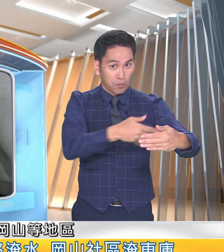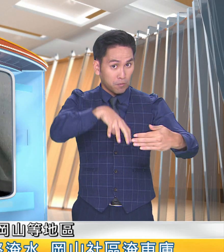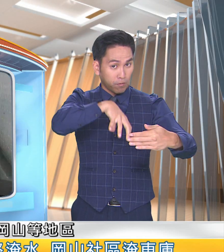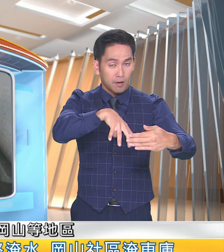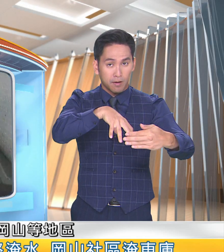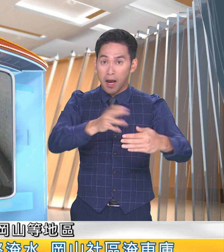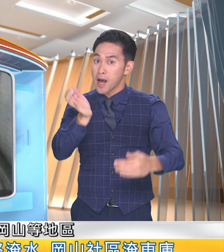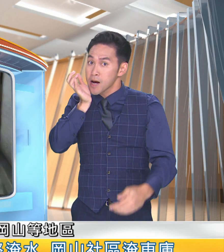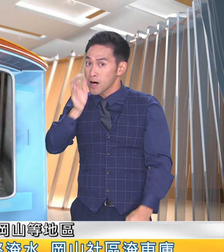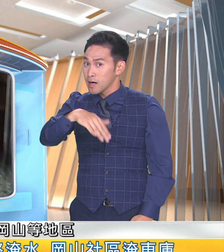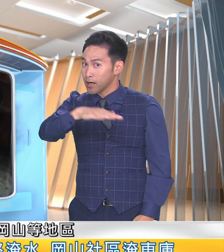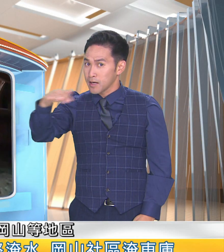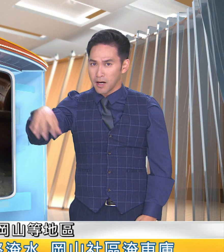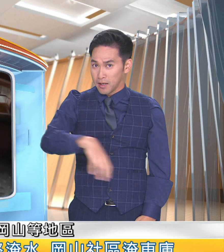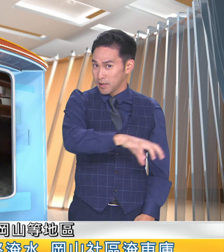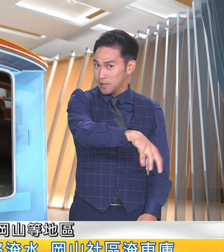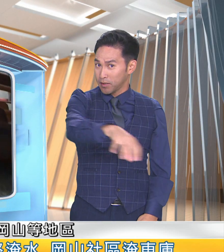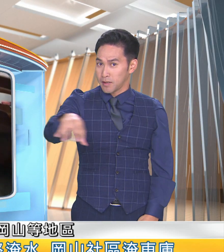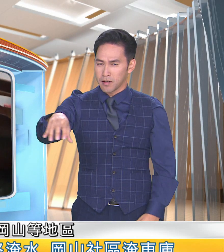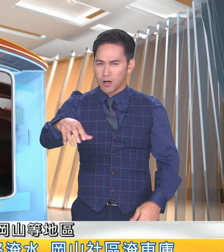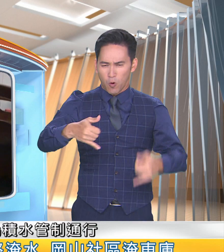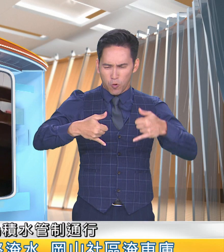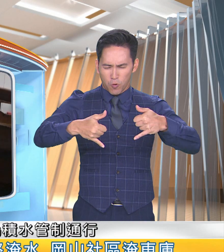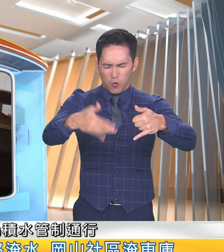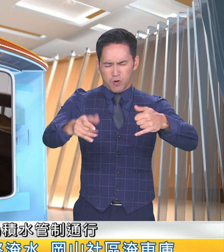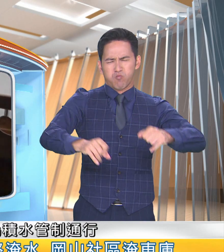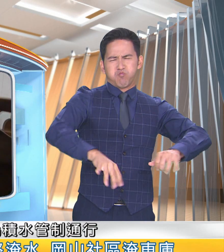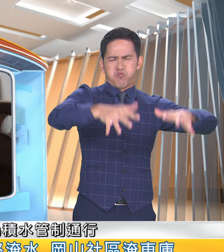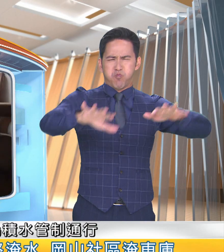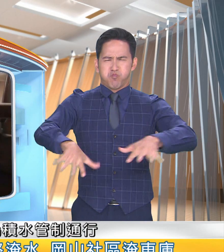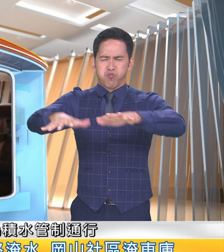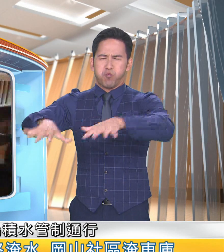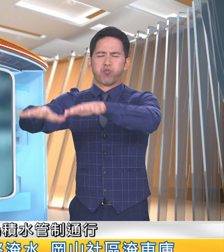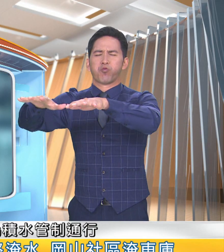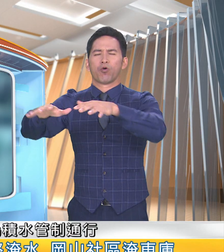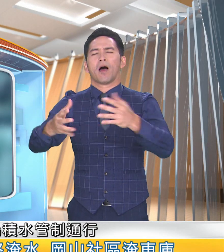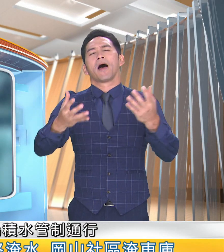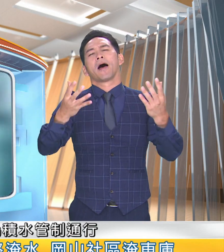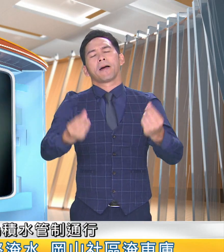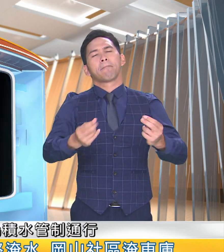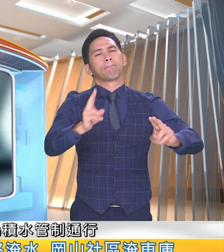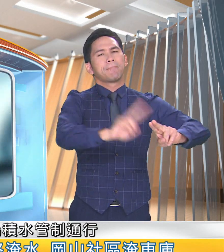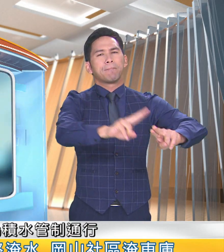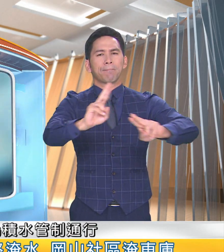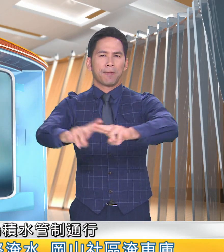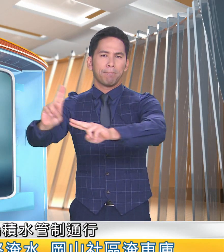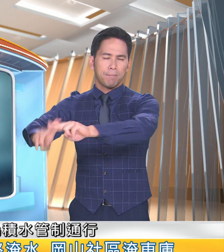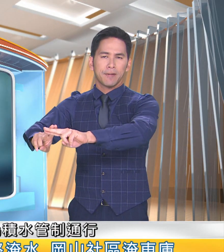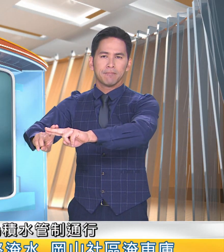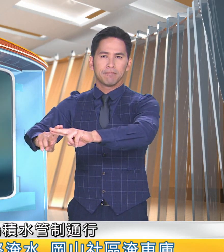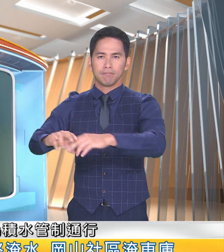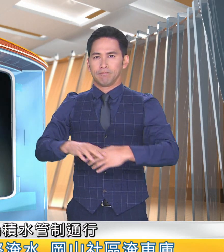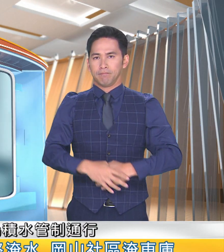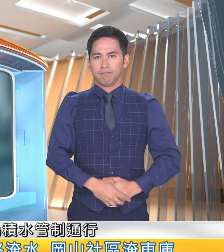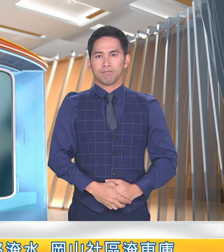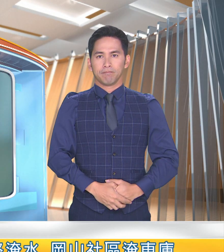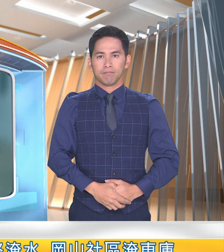湖内、冈山等地区，有不少路段也因为积水管制通行。